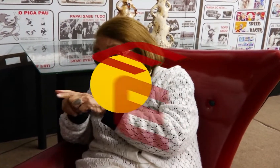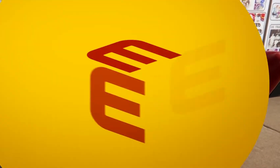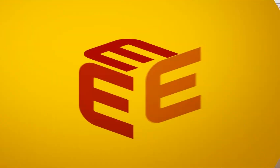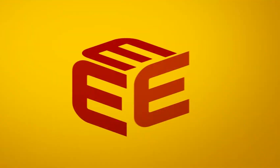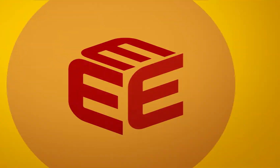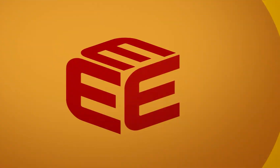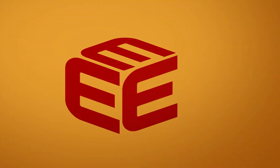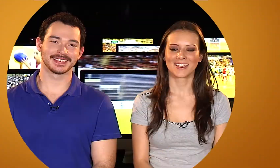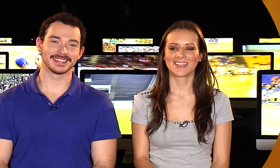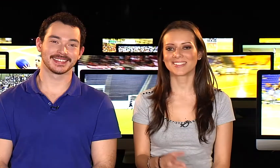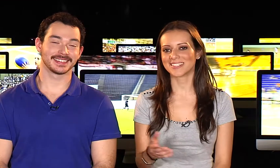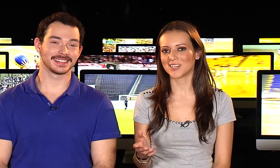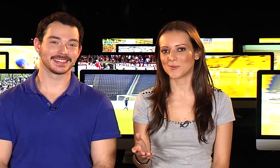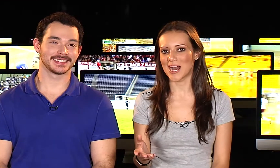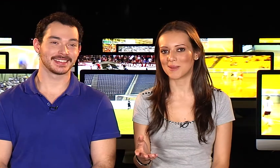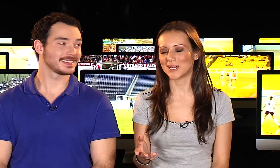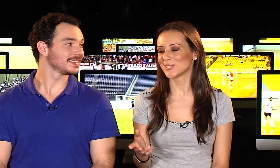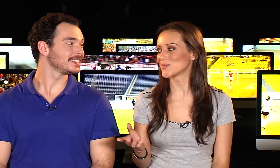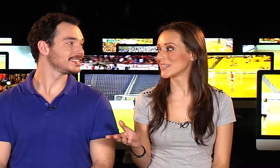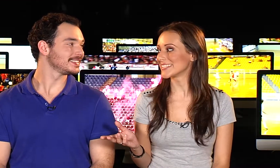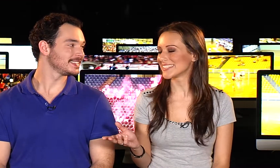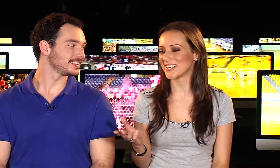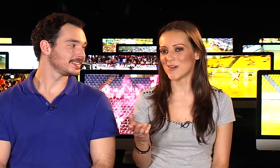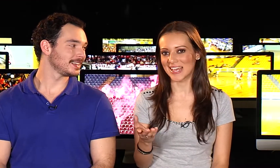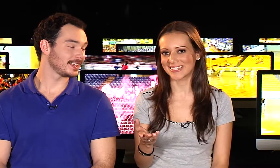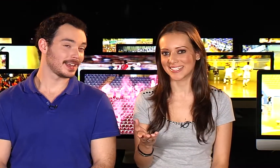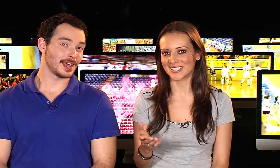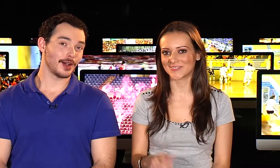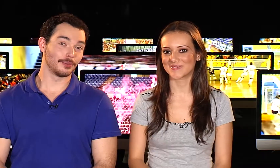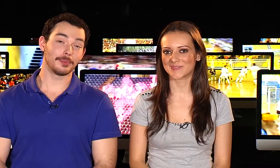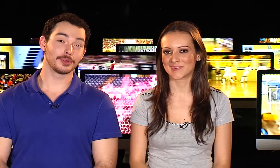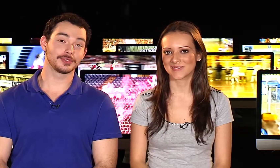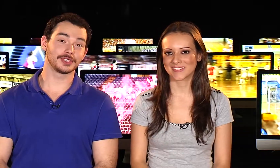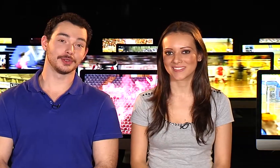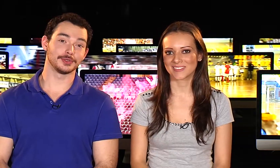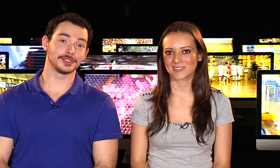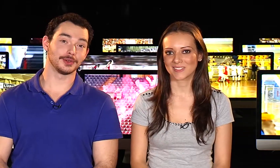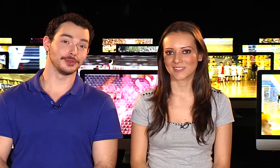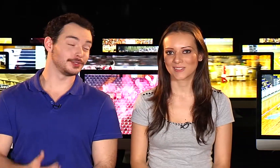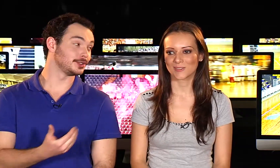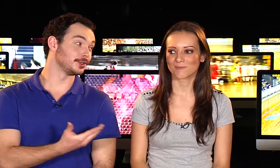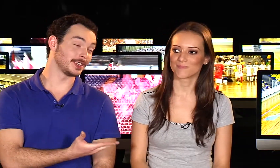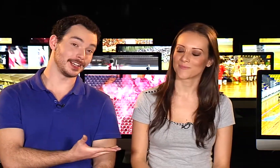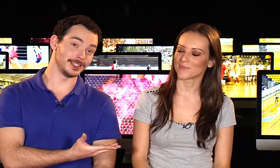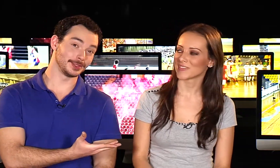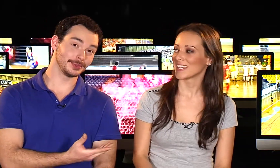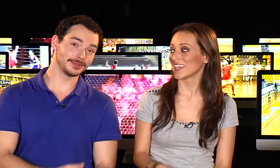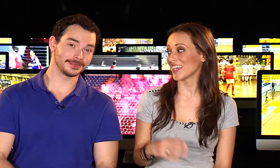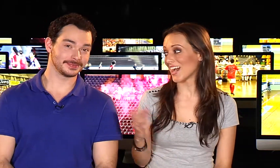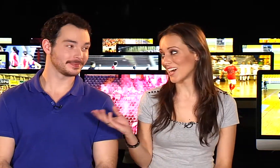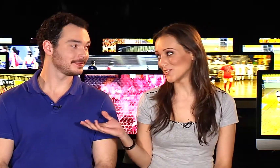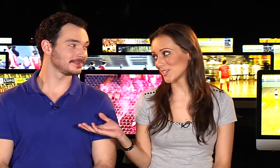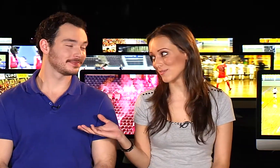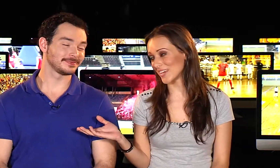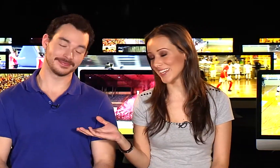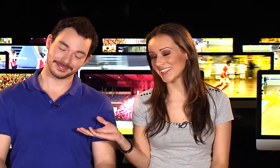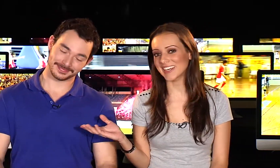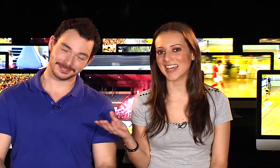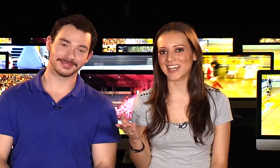bater. Está no ar mais uma Edição Extra. Uma produção dos alunos de jornalismo e rádio, TV e internet